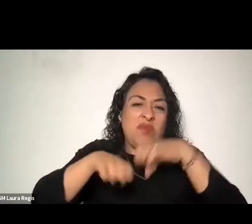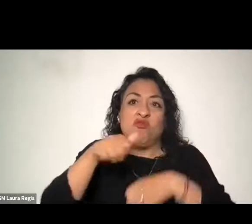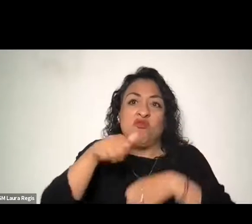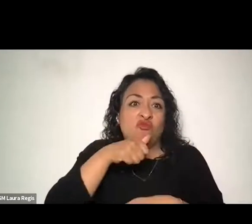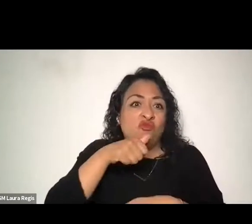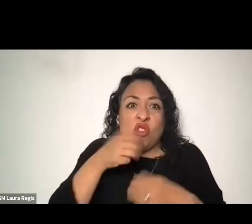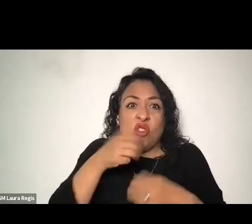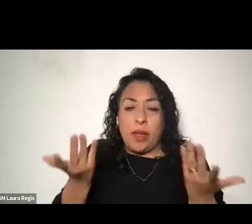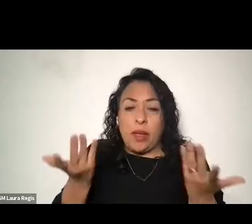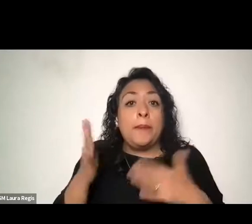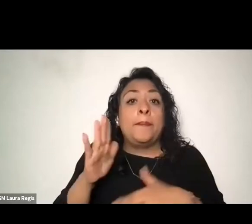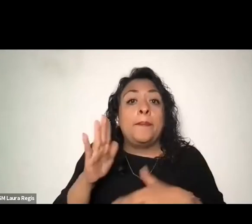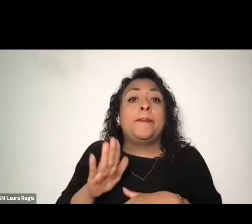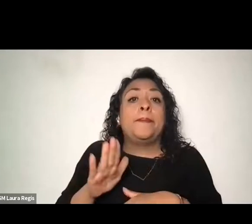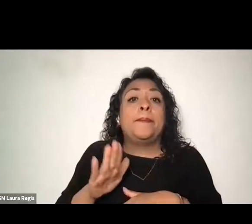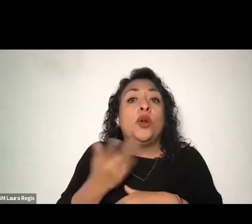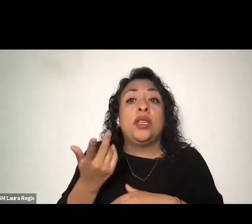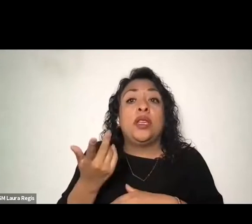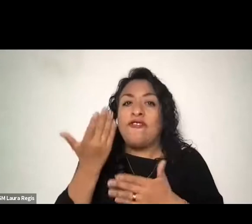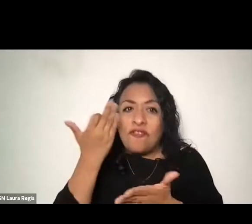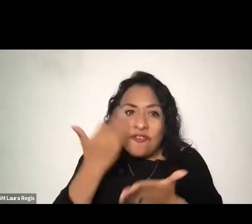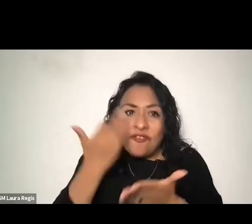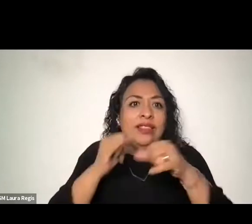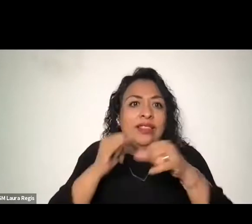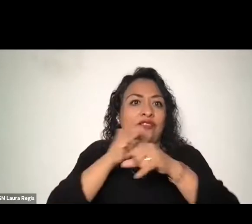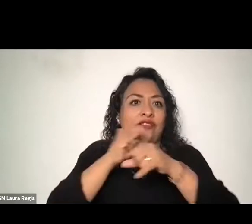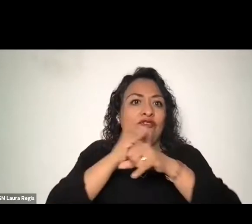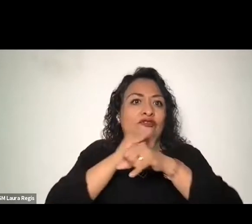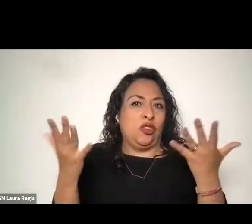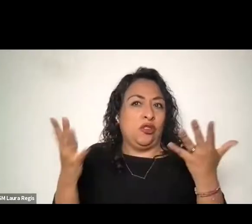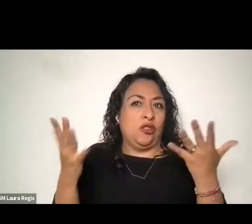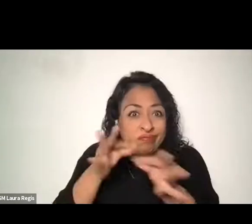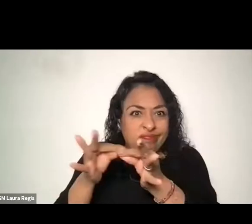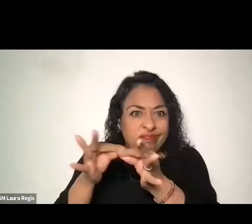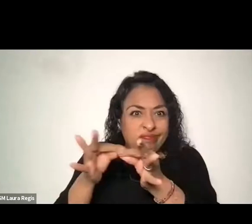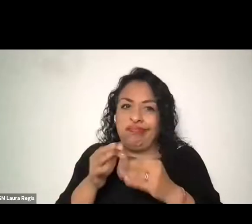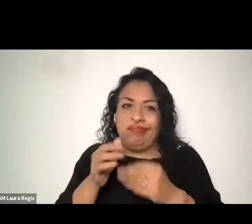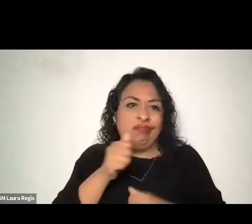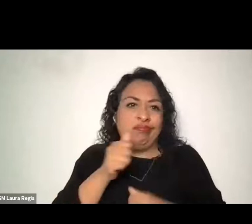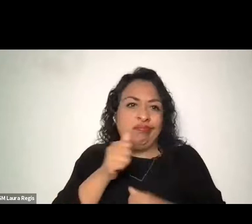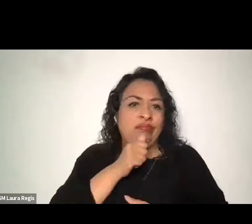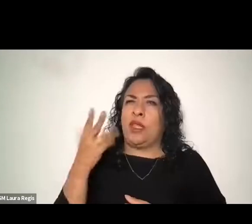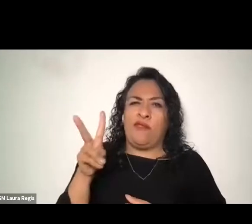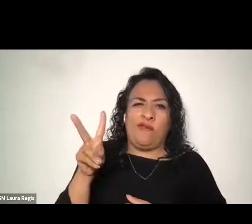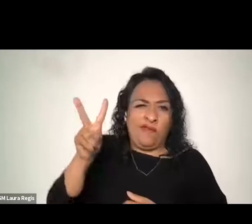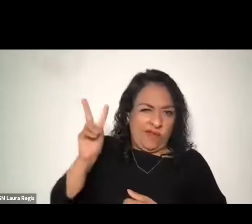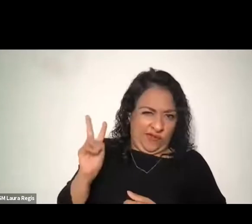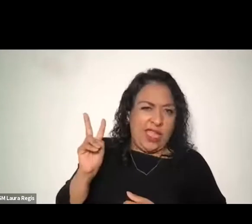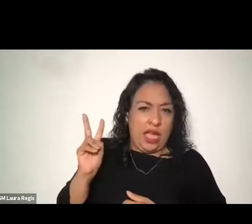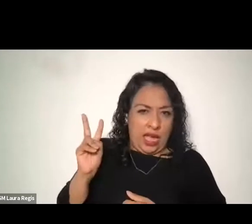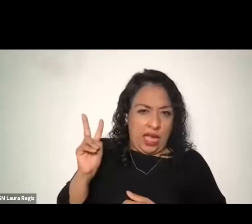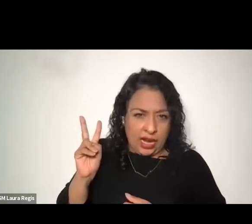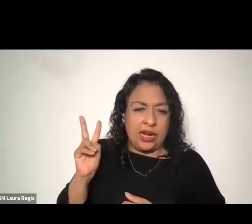en parte no hubo información suficiente. Yo quisiera comentar que el viernes de la semana pasada,